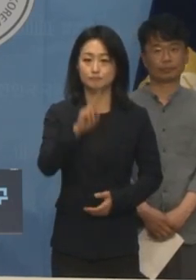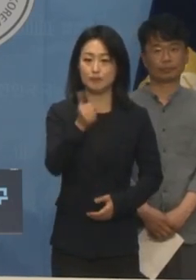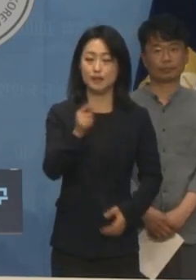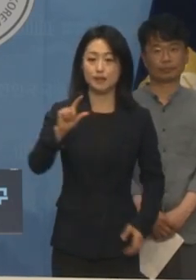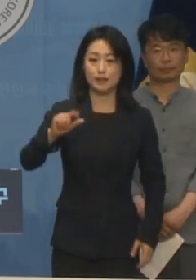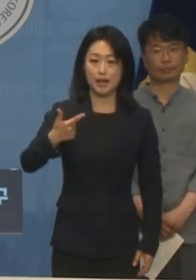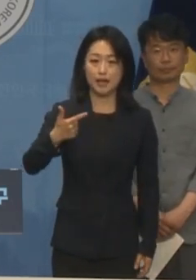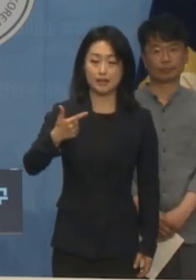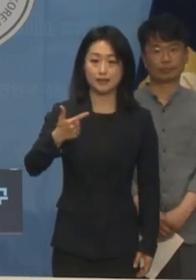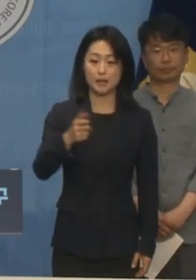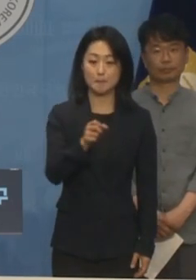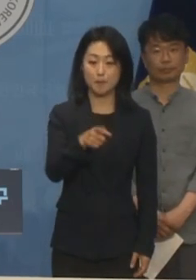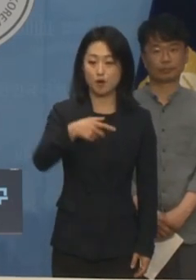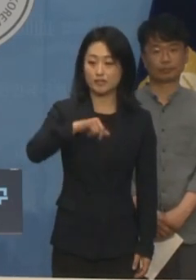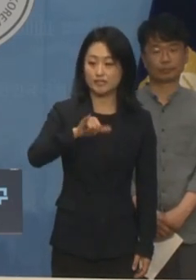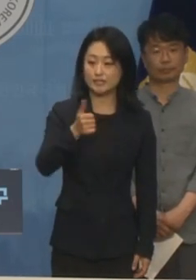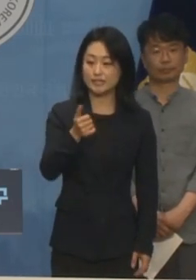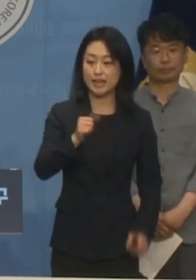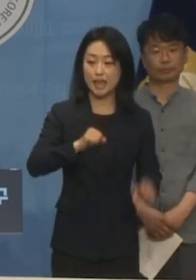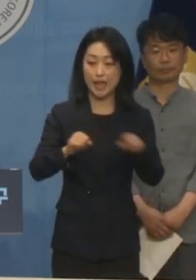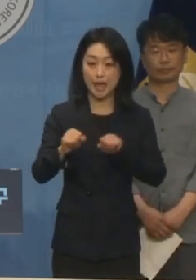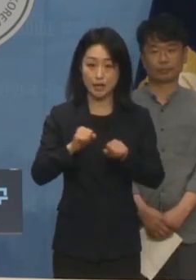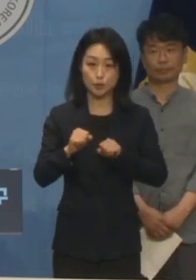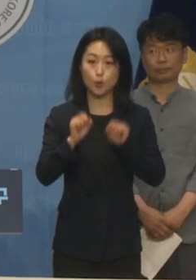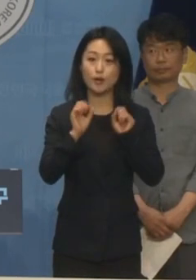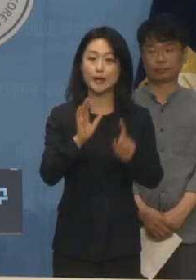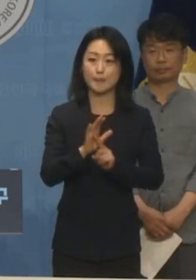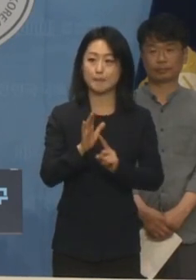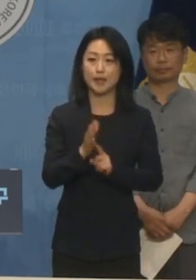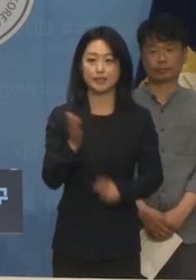박한 풀시행동연구소 캠페이너,